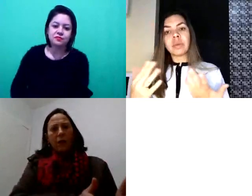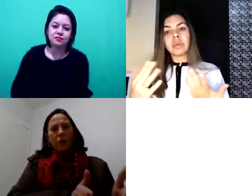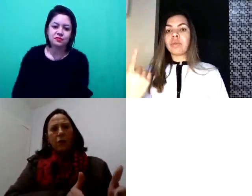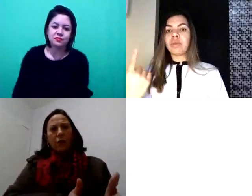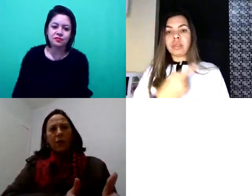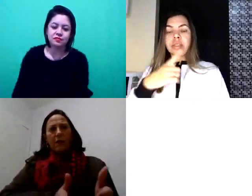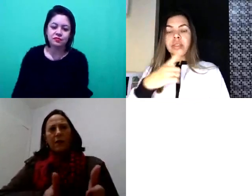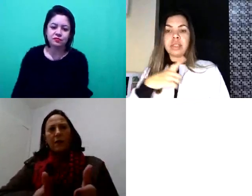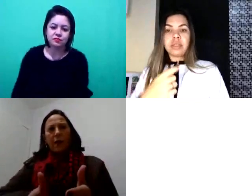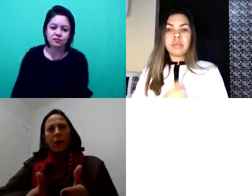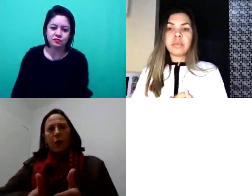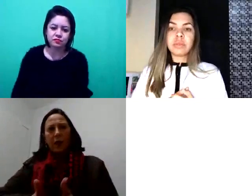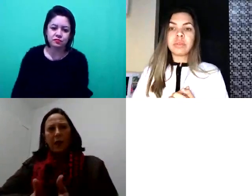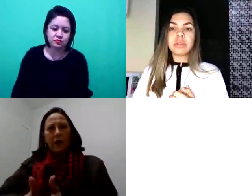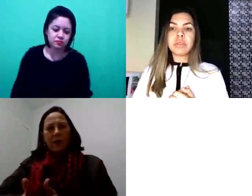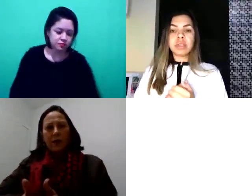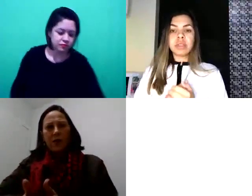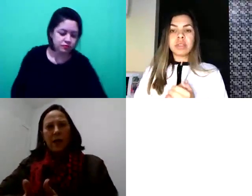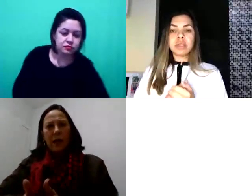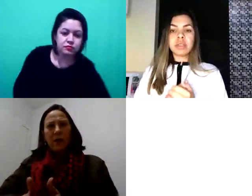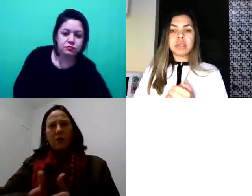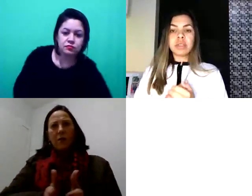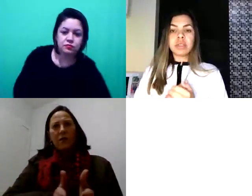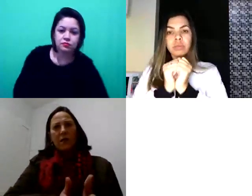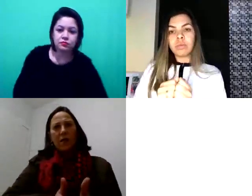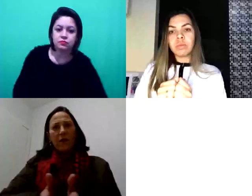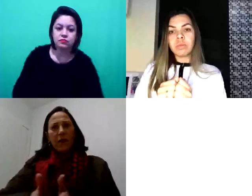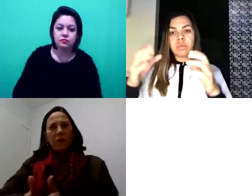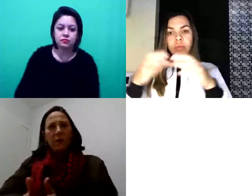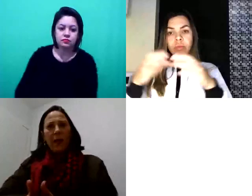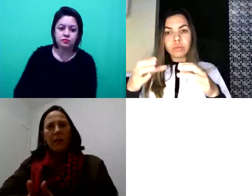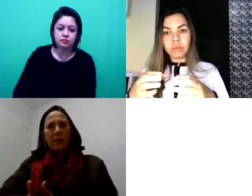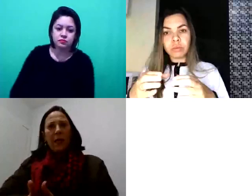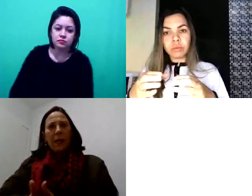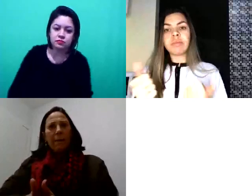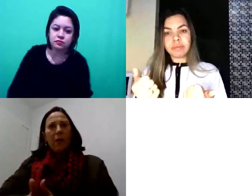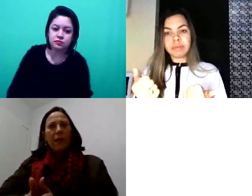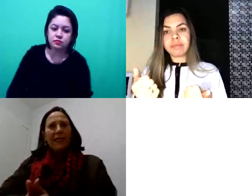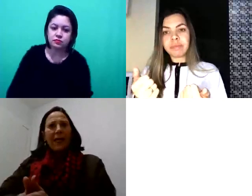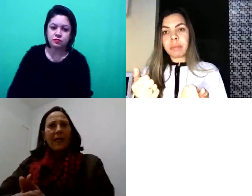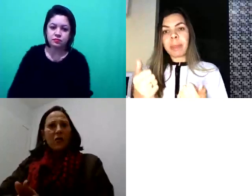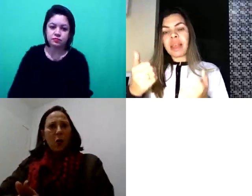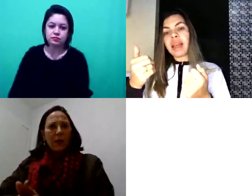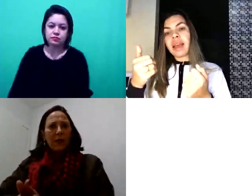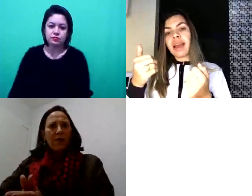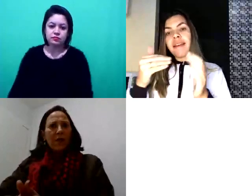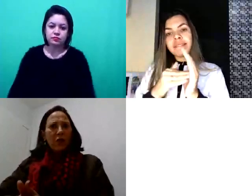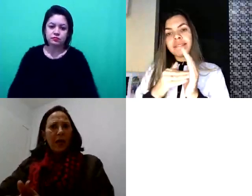eu, os tutores e a Luana, que é a nossa estagiária, nós temos até o final do mês para organizar as notas e